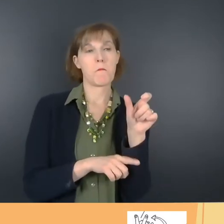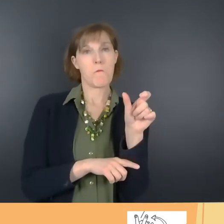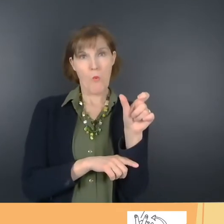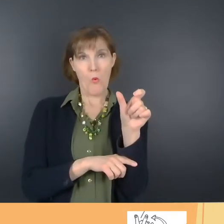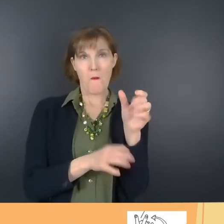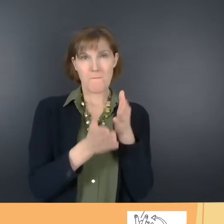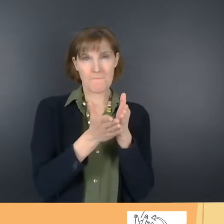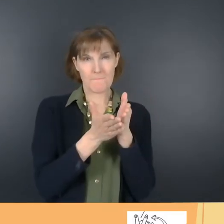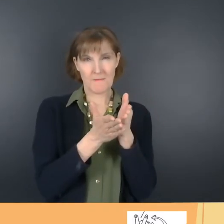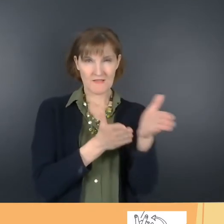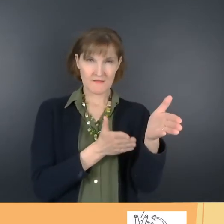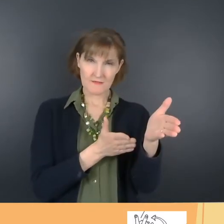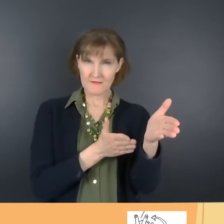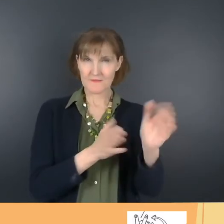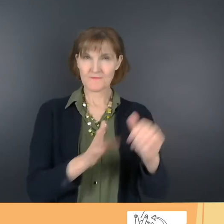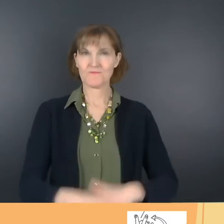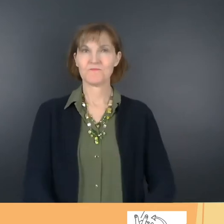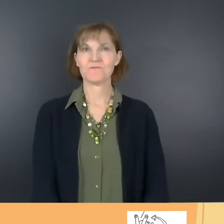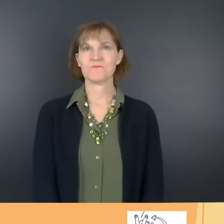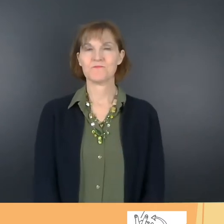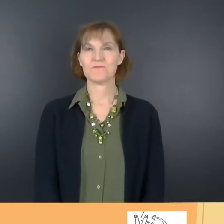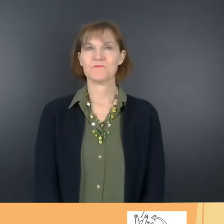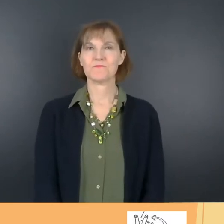Voilà. Et puis, le mot de passe.